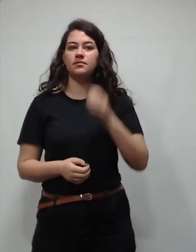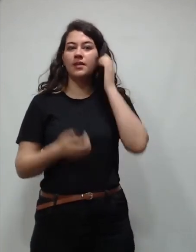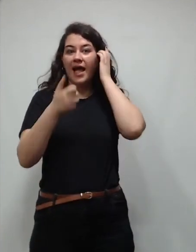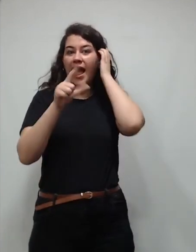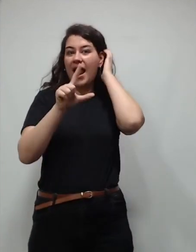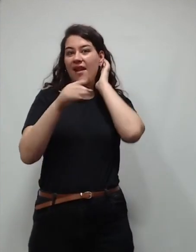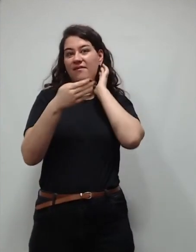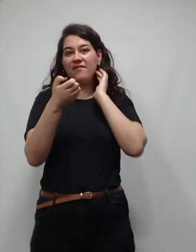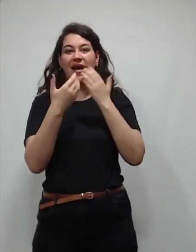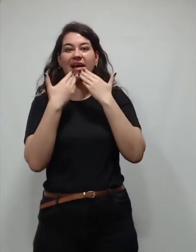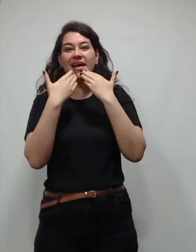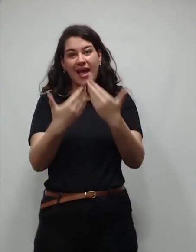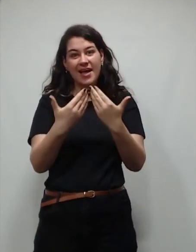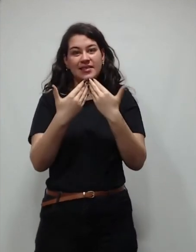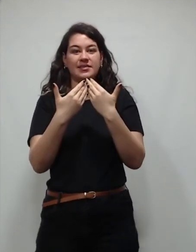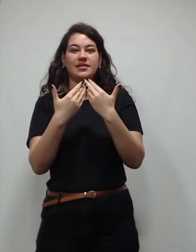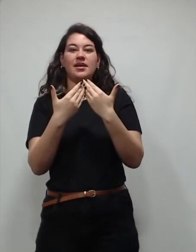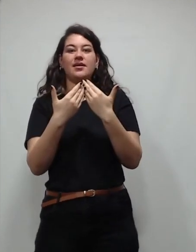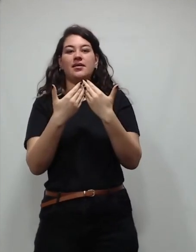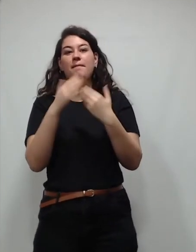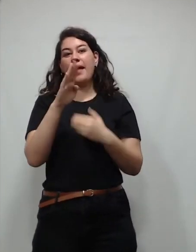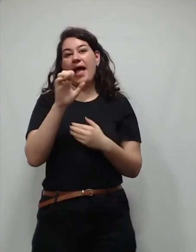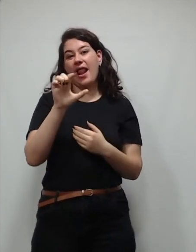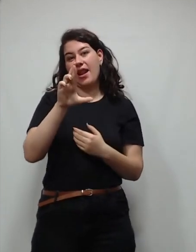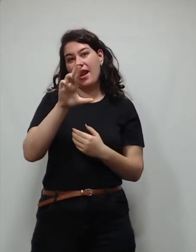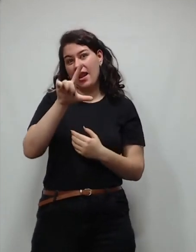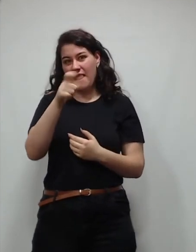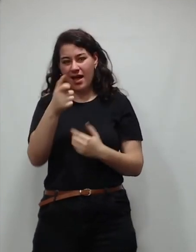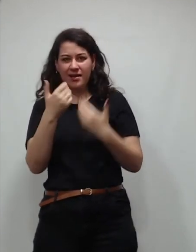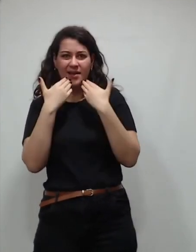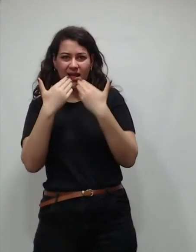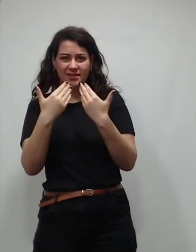Alba, gracias Nelly y Perla.